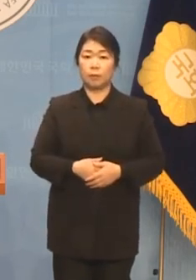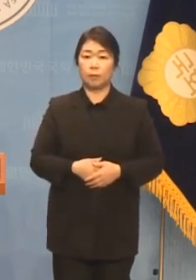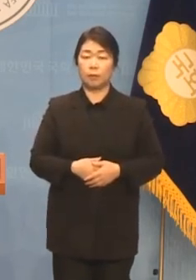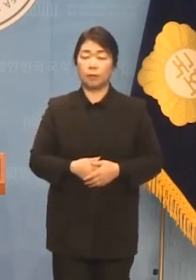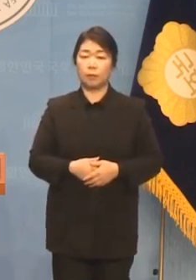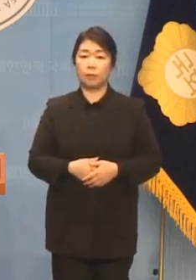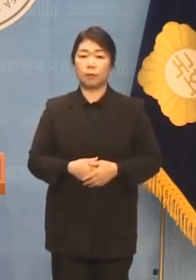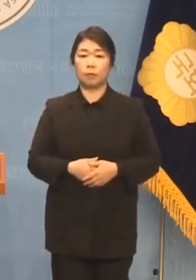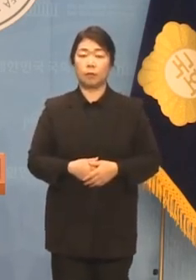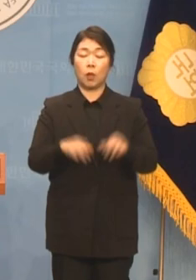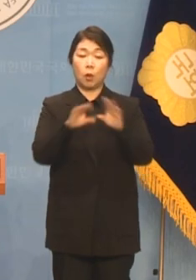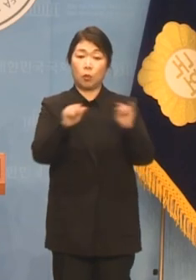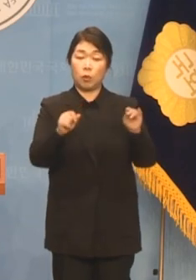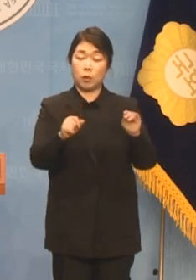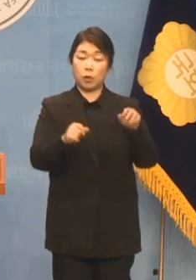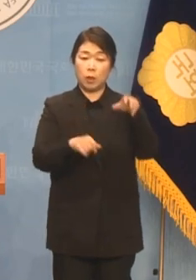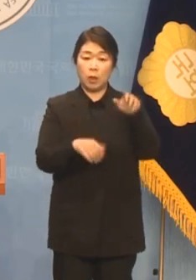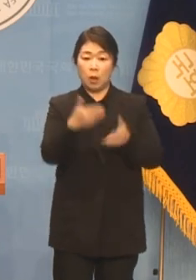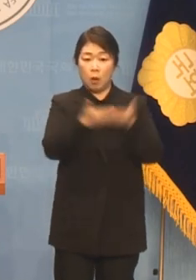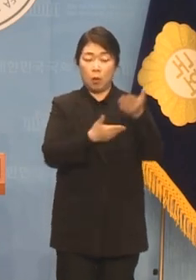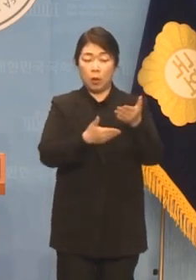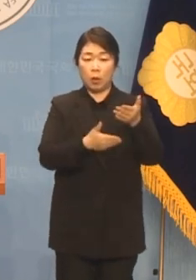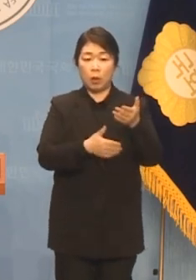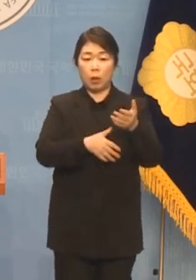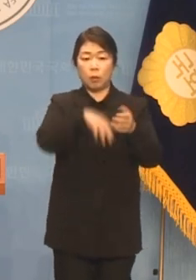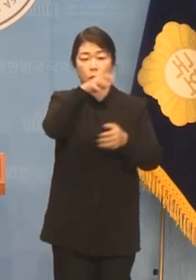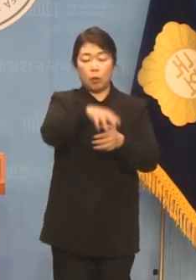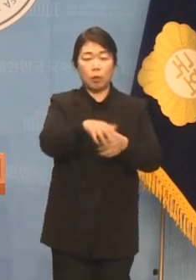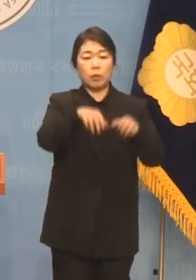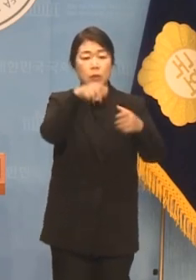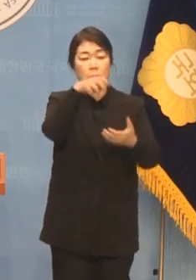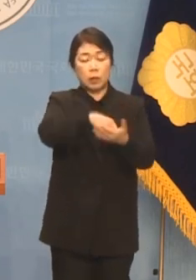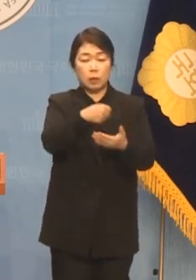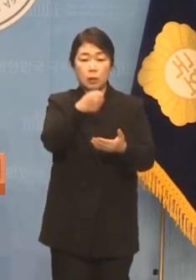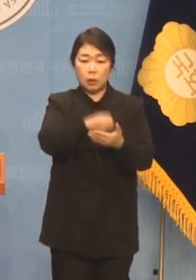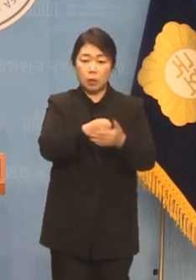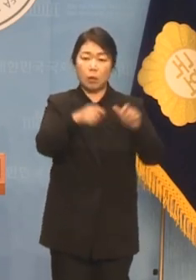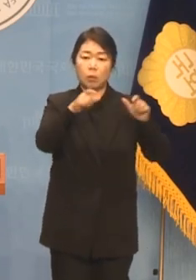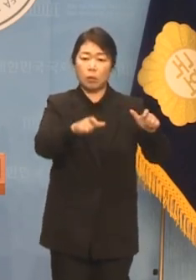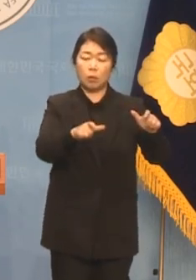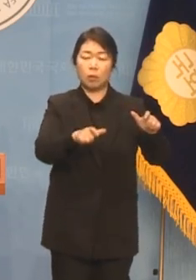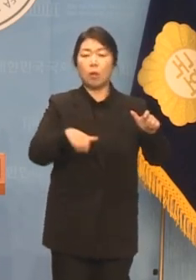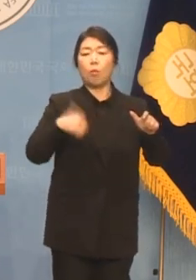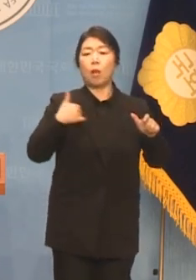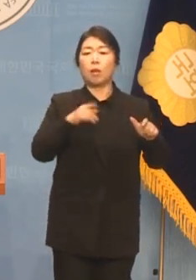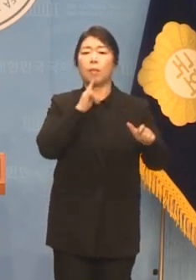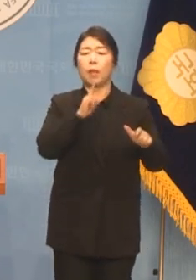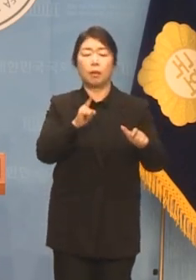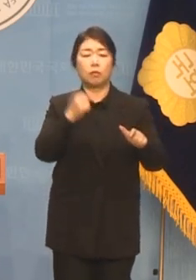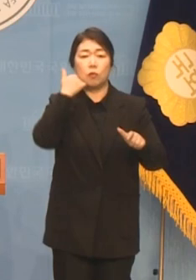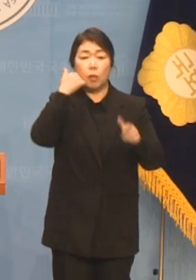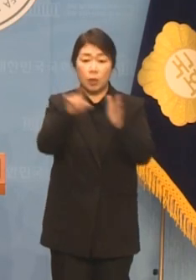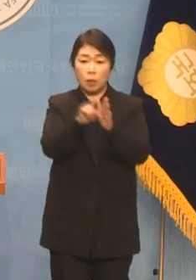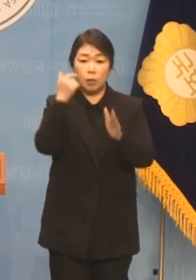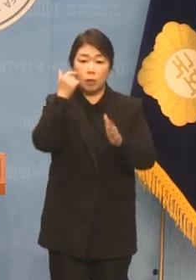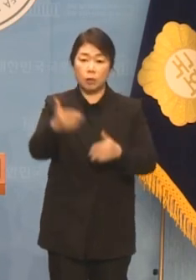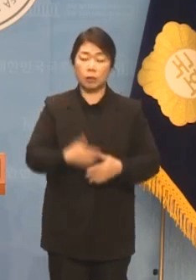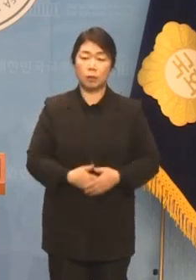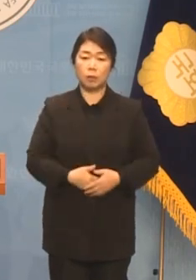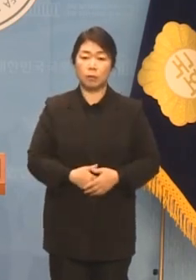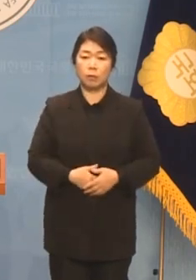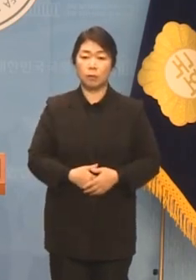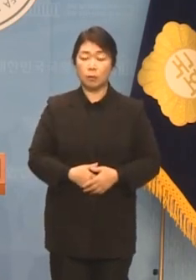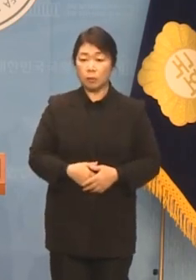않습니다 토지거래 허가 구역 지정 여부를 몰랐다는 해명을 믿을 국민은 없습니다 현대차에